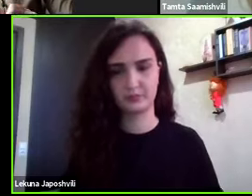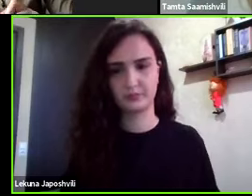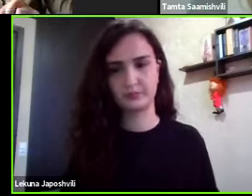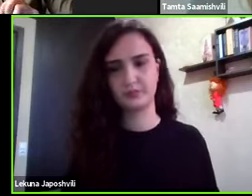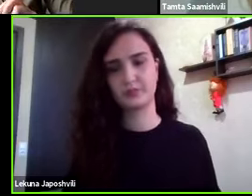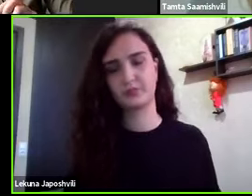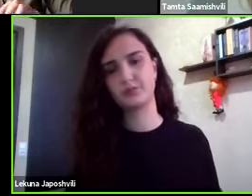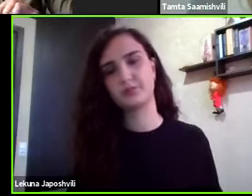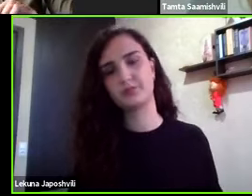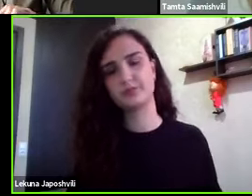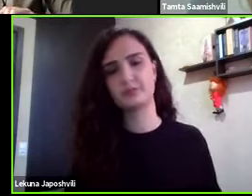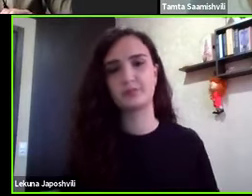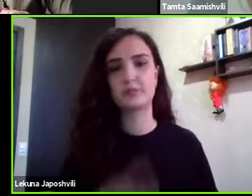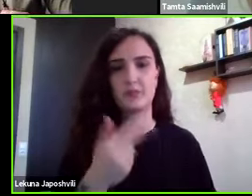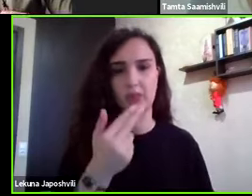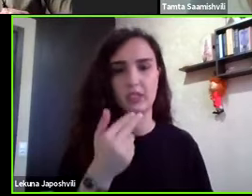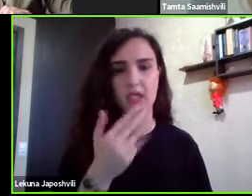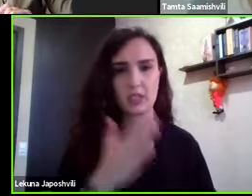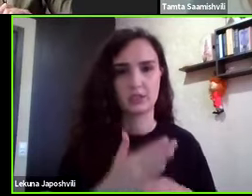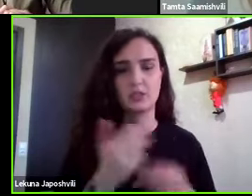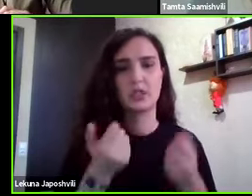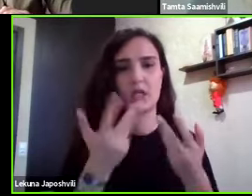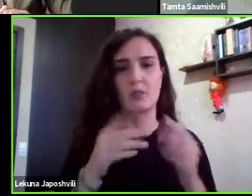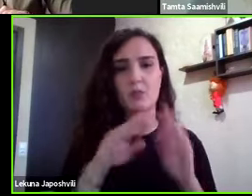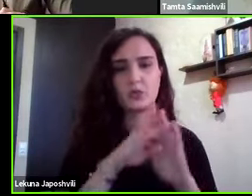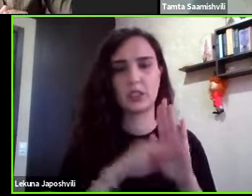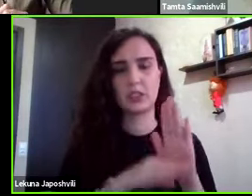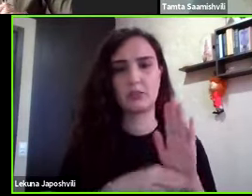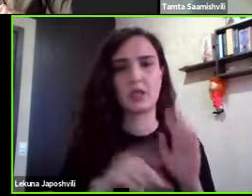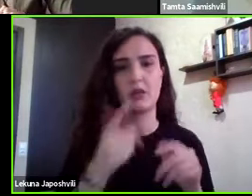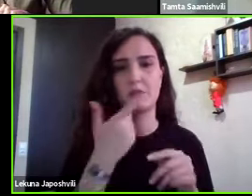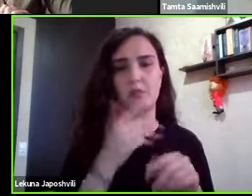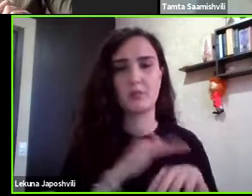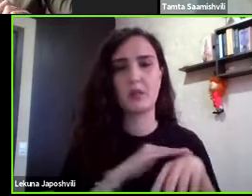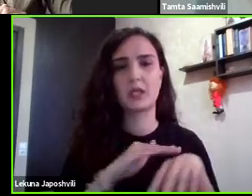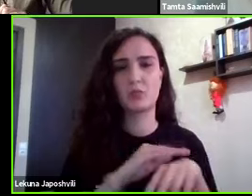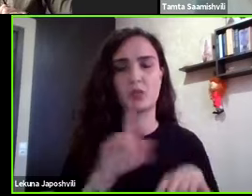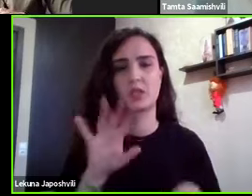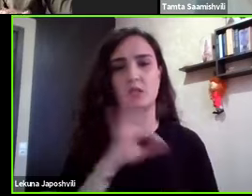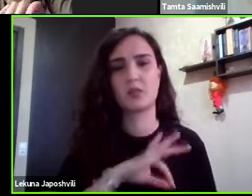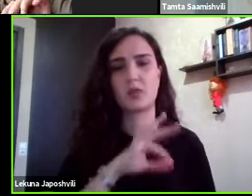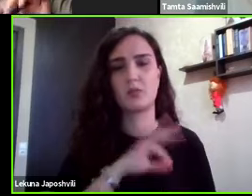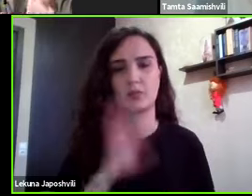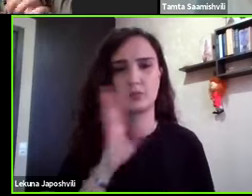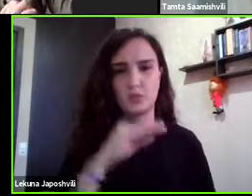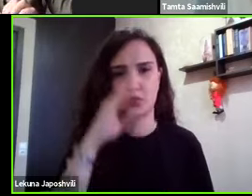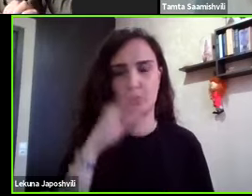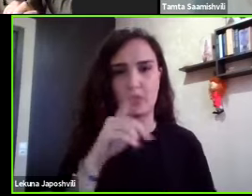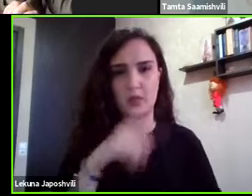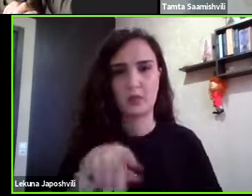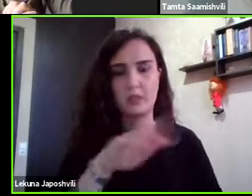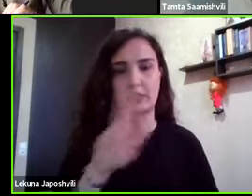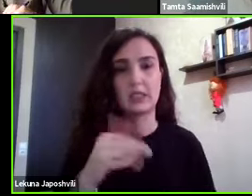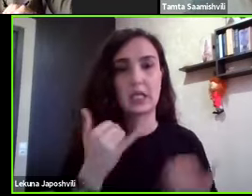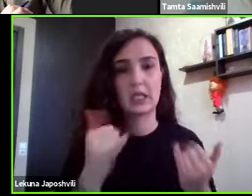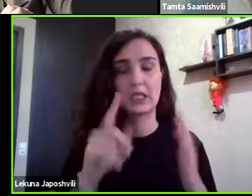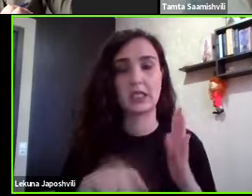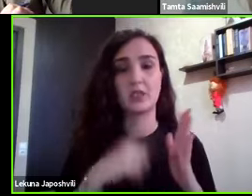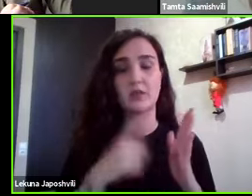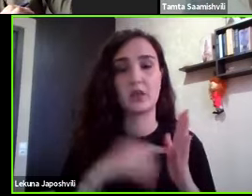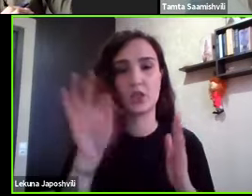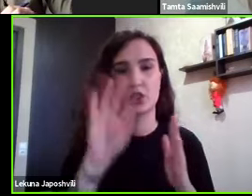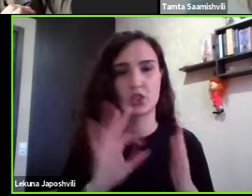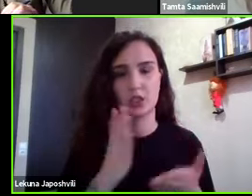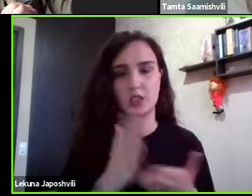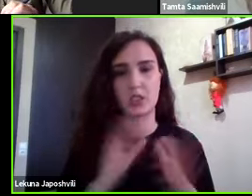იგი, ბაზარზე არის რამდენიმე მალამო, რასაც ხმარობენ მშობლები და ეხა კითხვა ხშირად ისმის